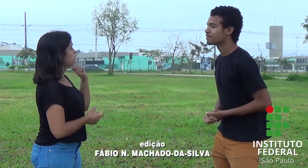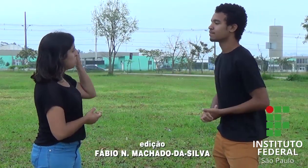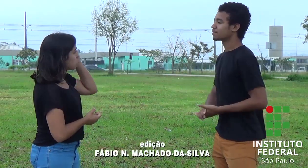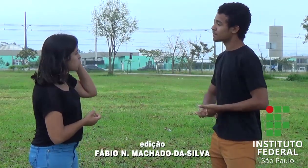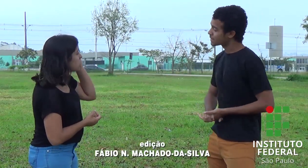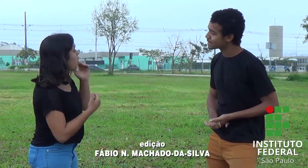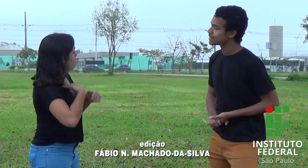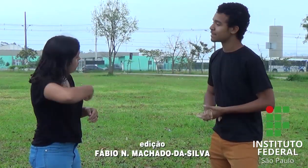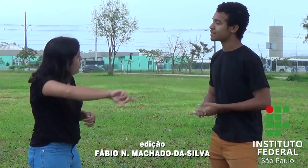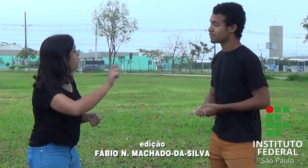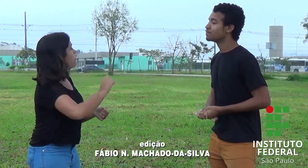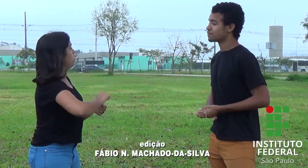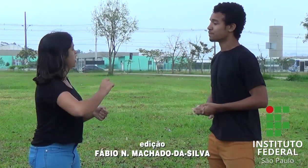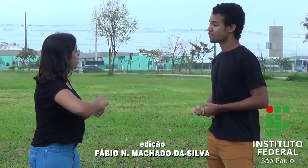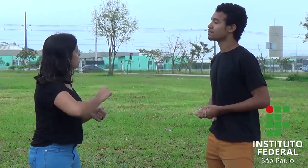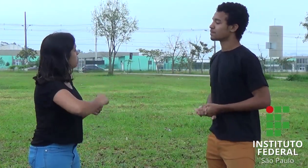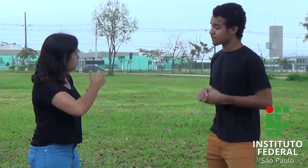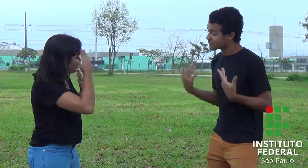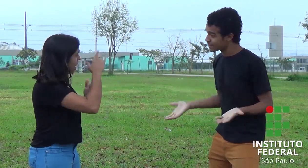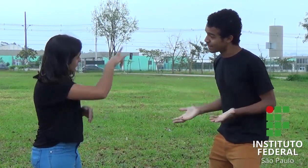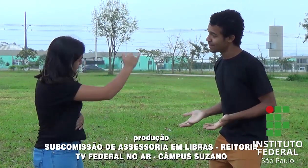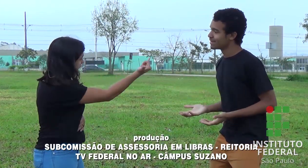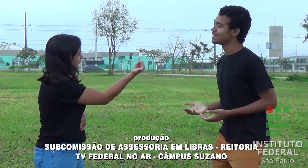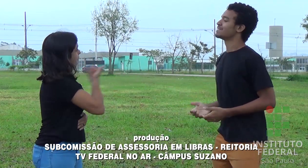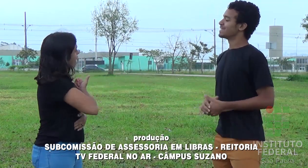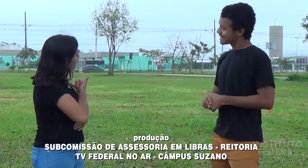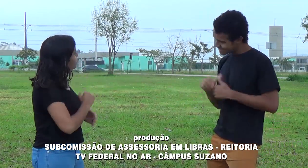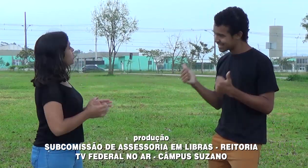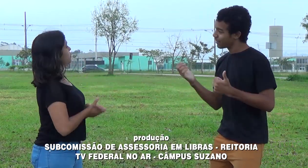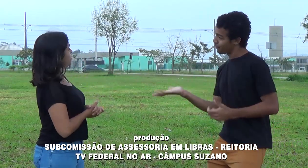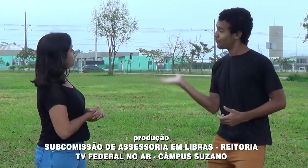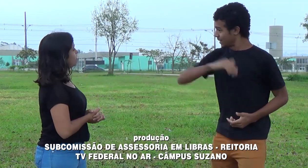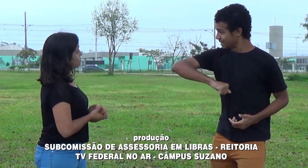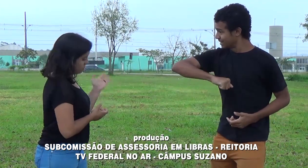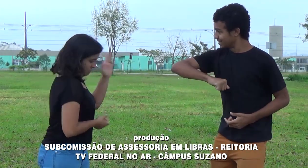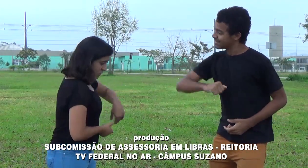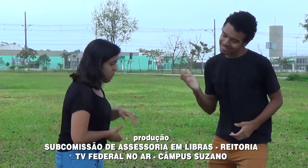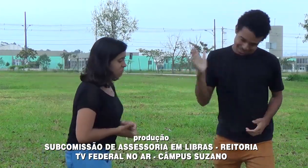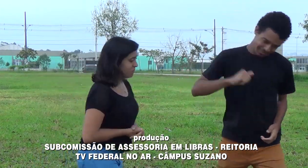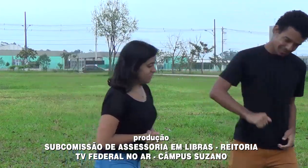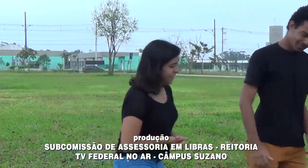Entendi. Eu vou fazer sim. E obrigado por me avisar. Que legal. Vamos lá, então? Vamos!